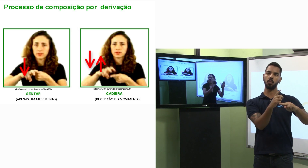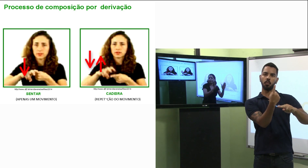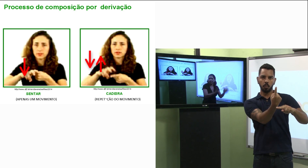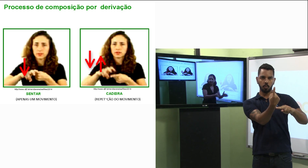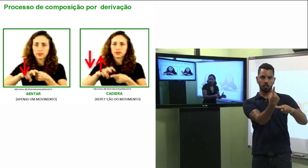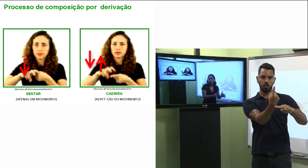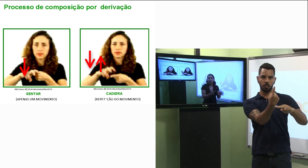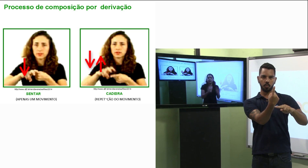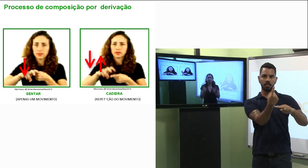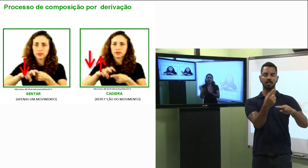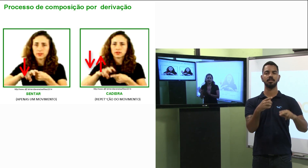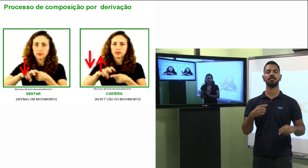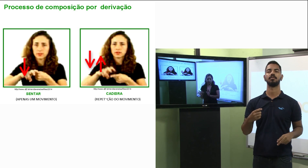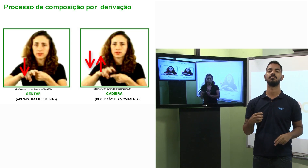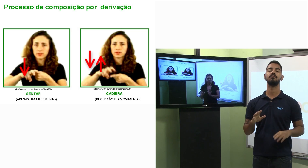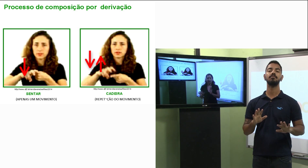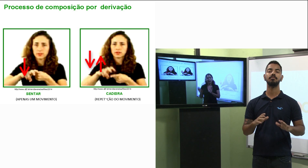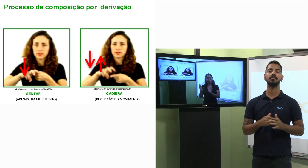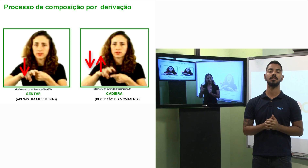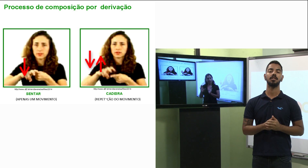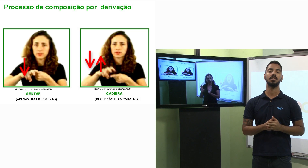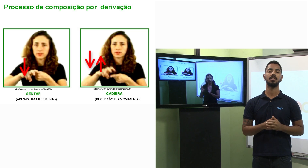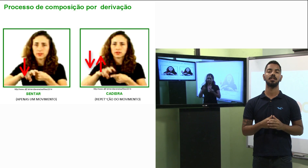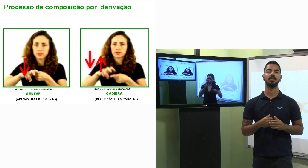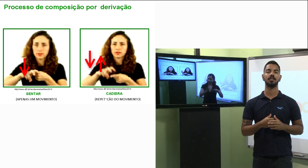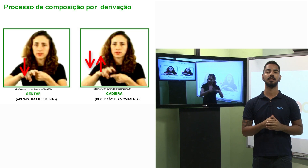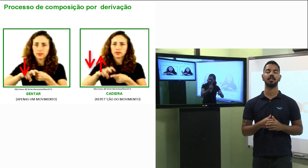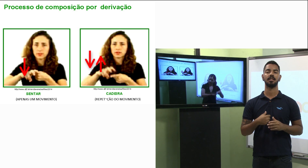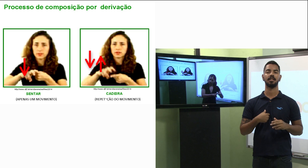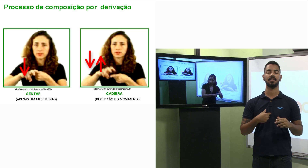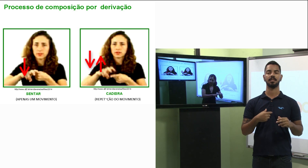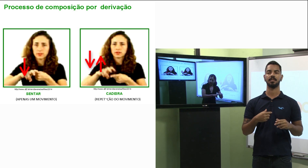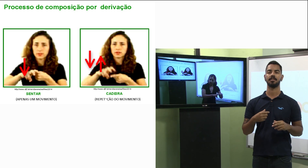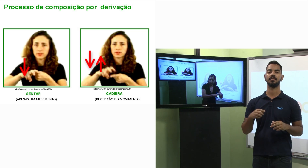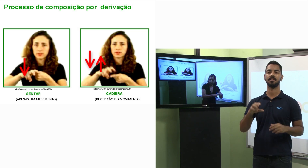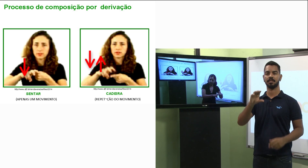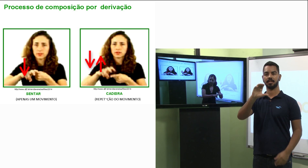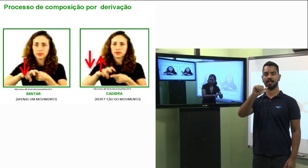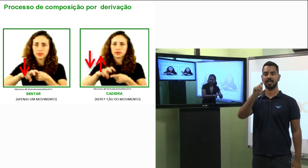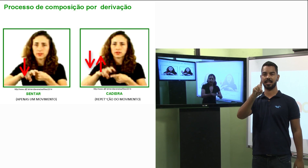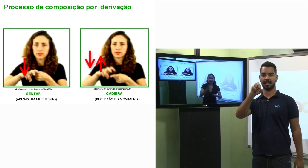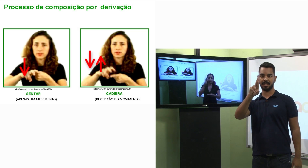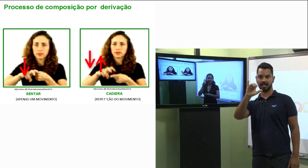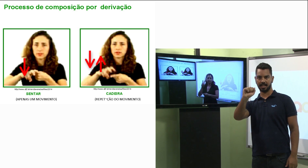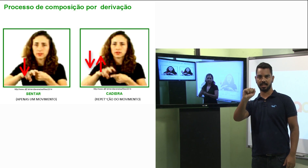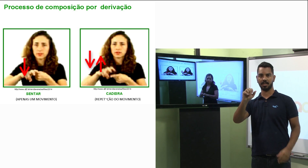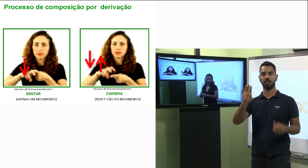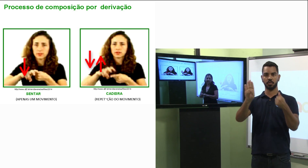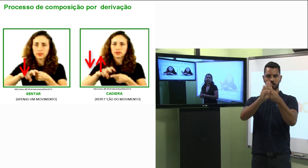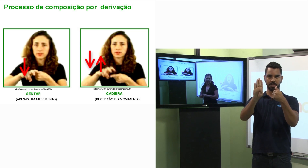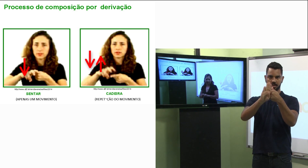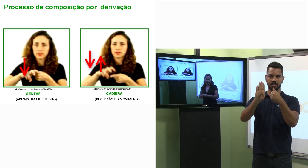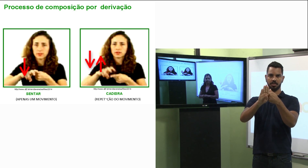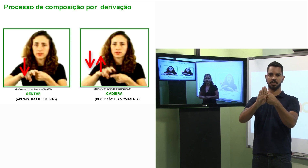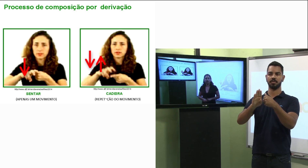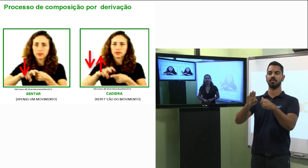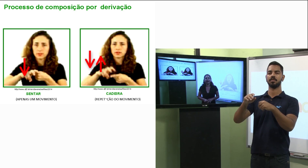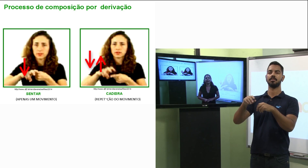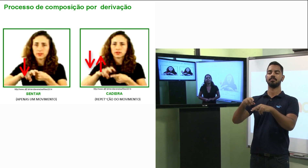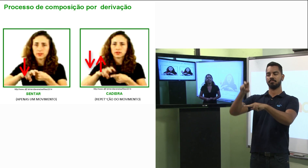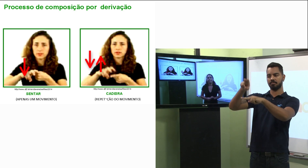diferenciação para o verbo e substantivo. Cadeira, substantivo, verbo,